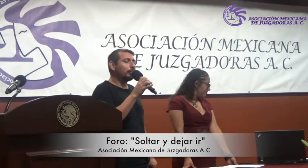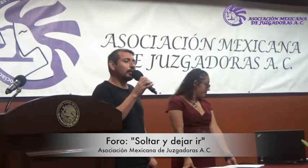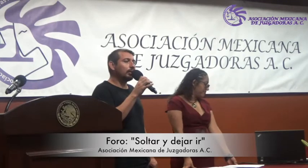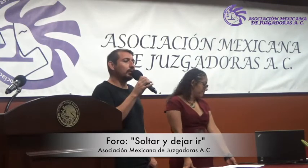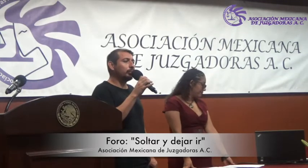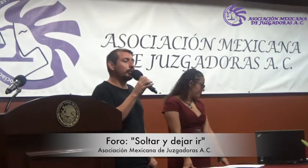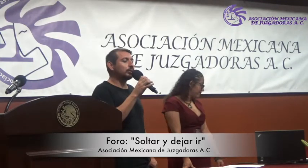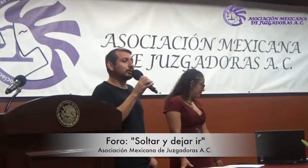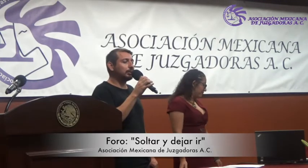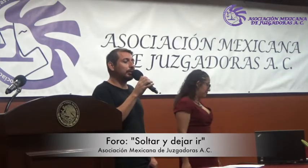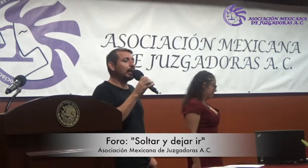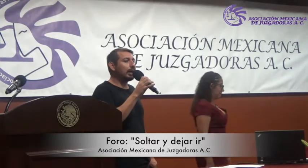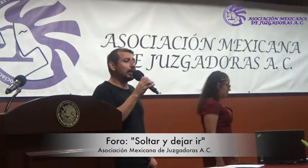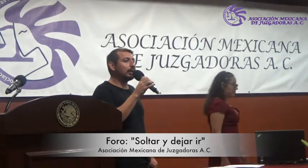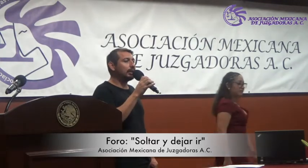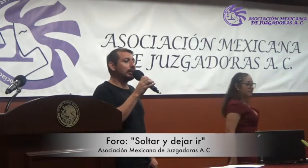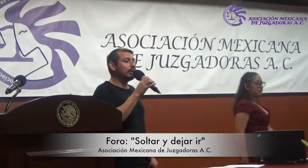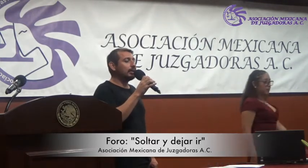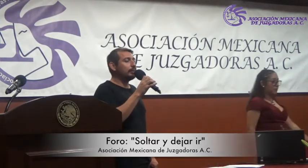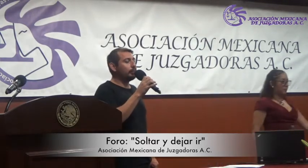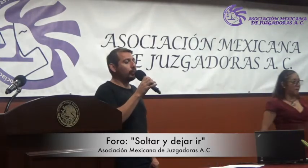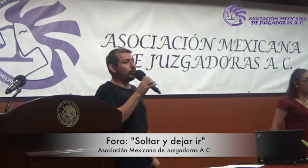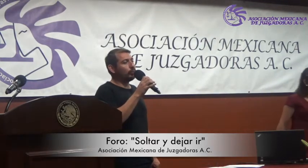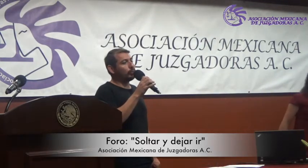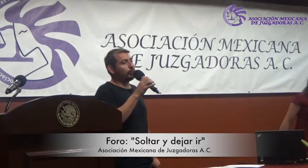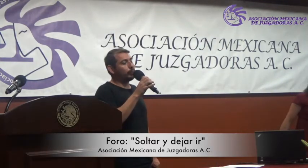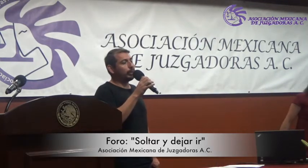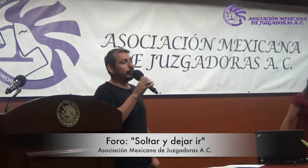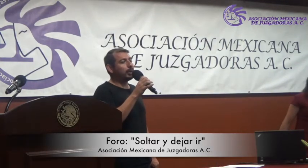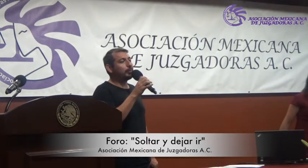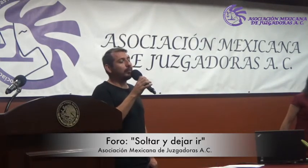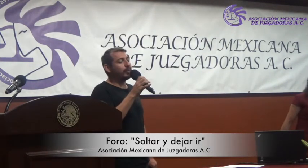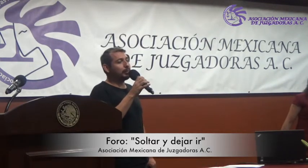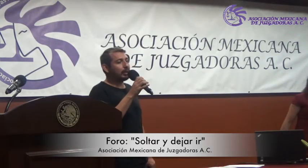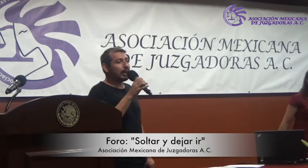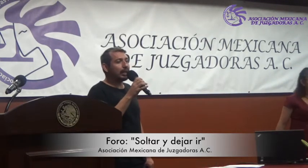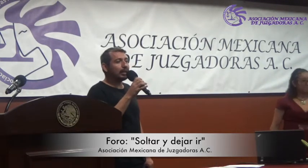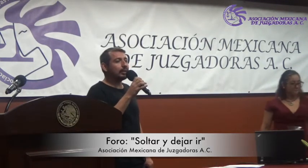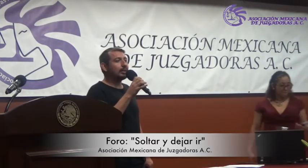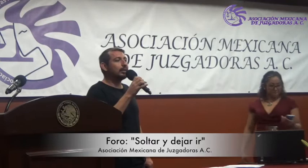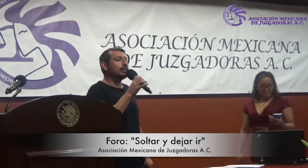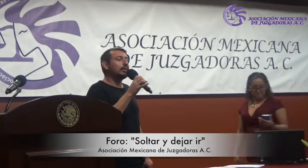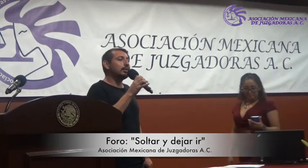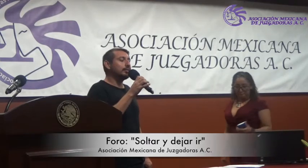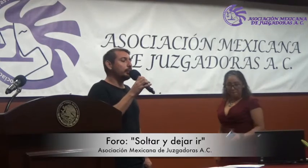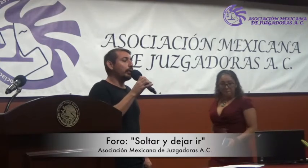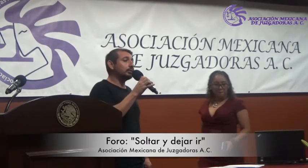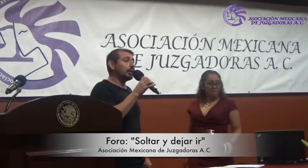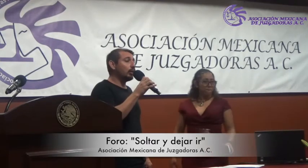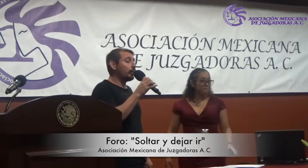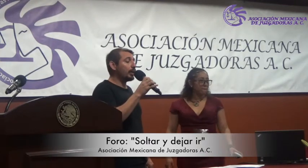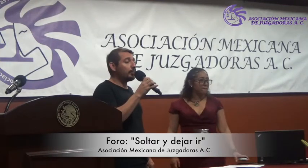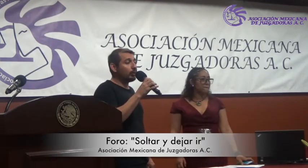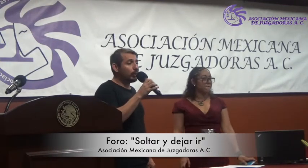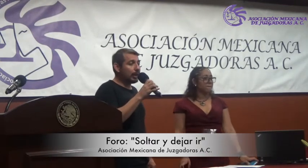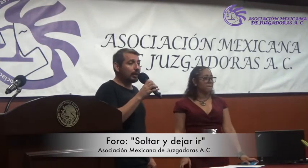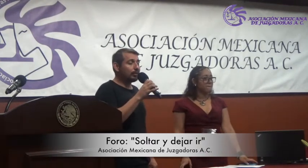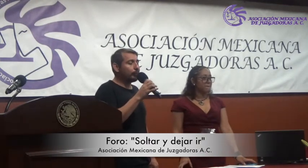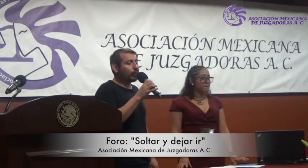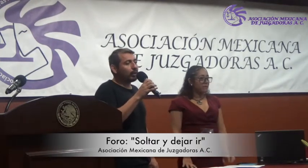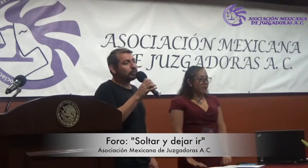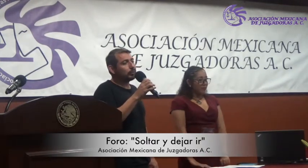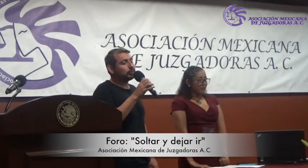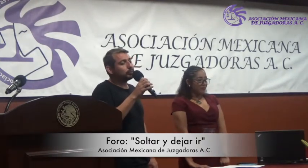día, obviamente yo empiezo a asimilar por debido a mi enfermedad, que puede ser que no vaya a